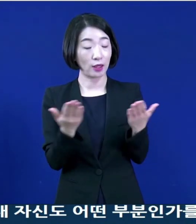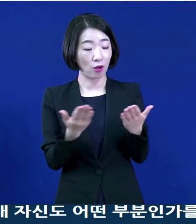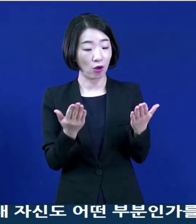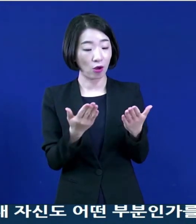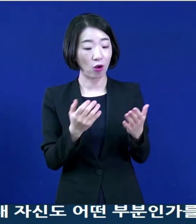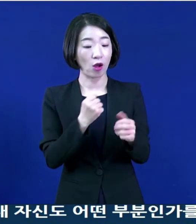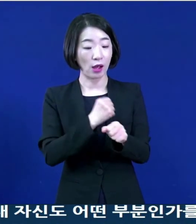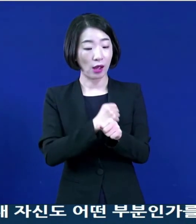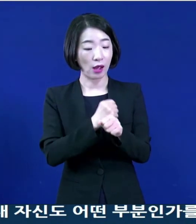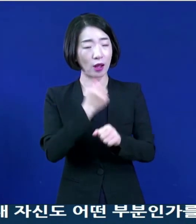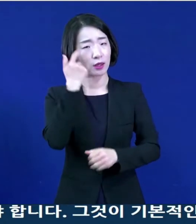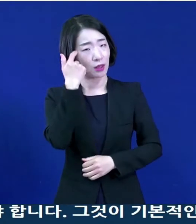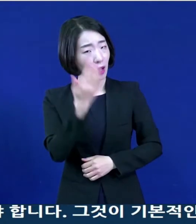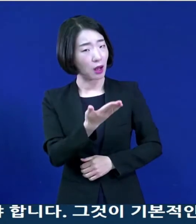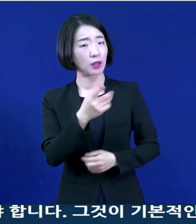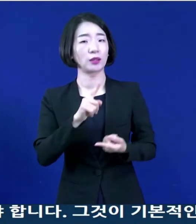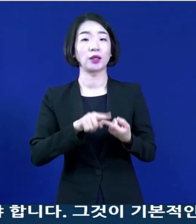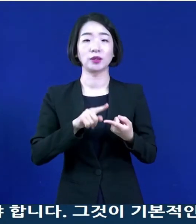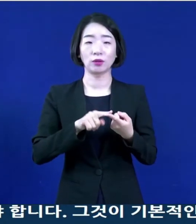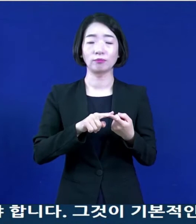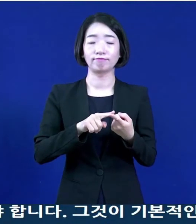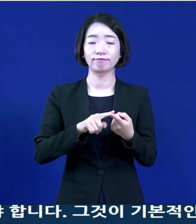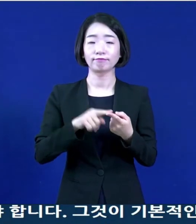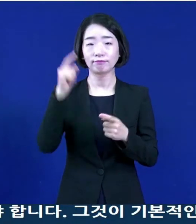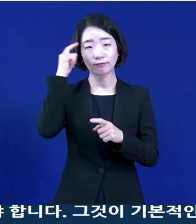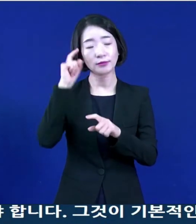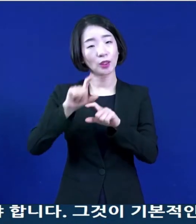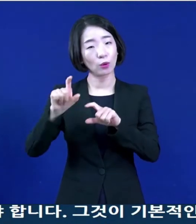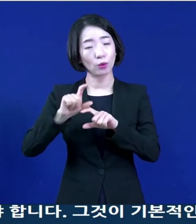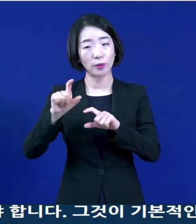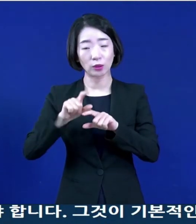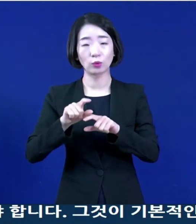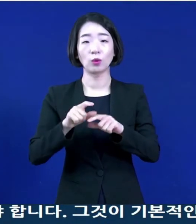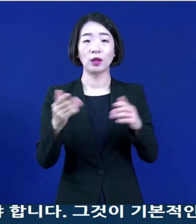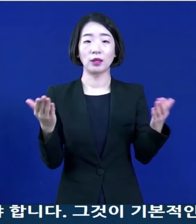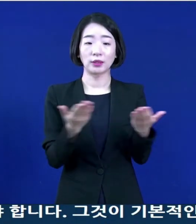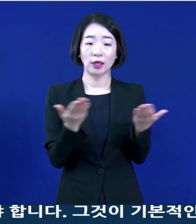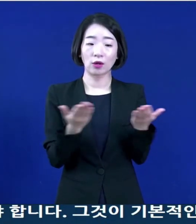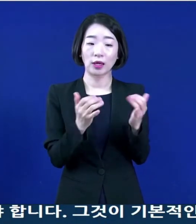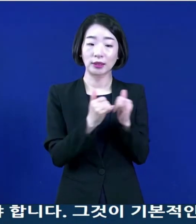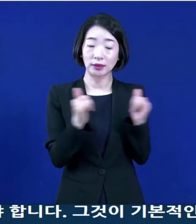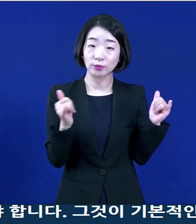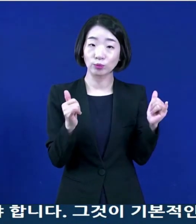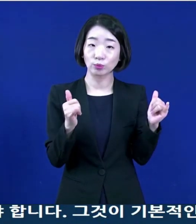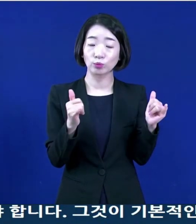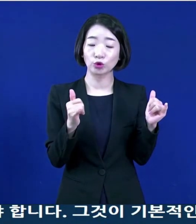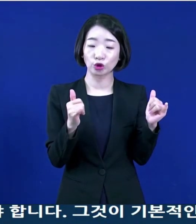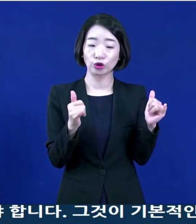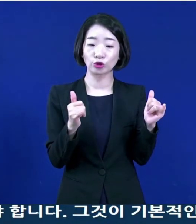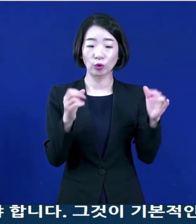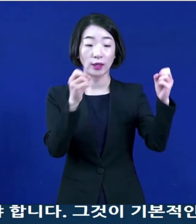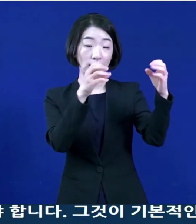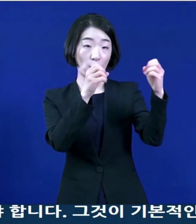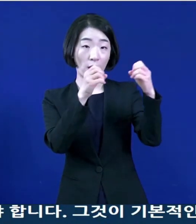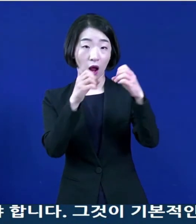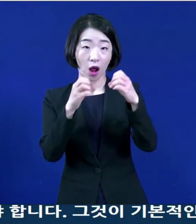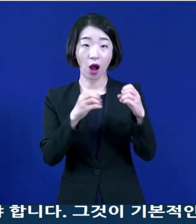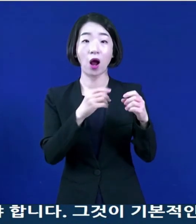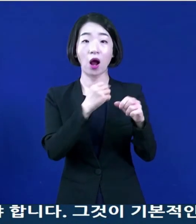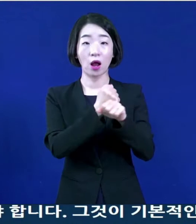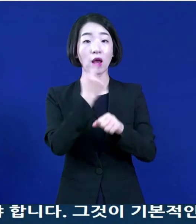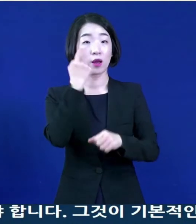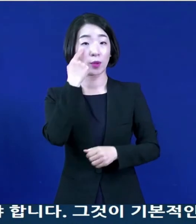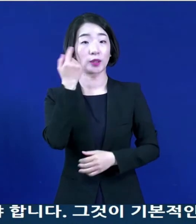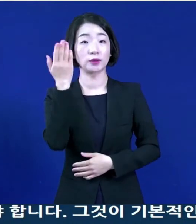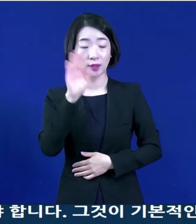고민을 하고 현재 사역하는 우리 사역팀들하고 대화를 나눕니다. 우리 사랑부